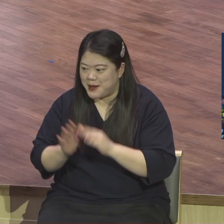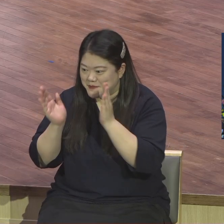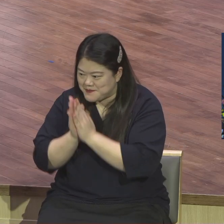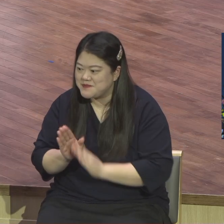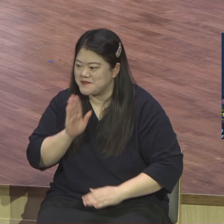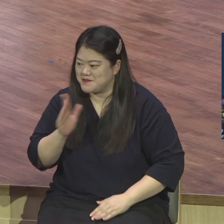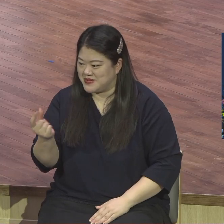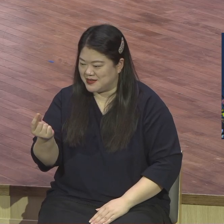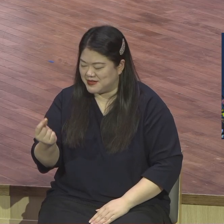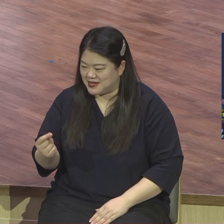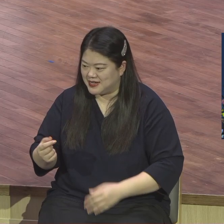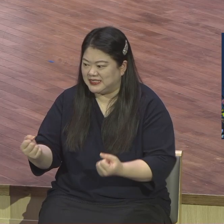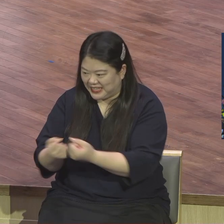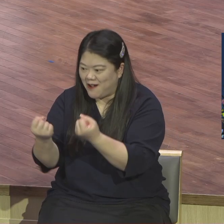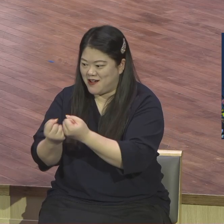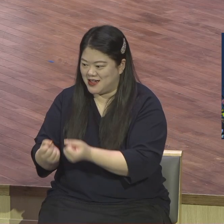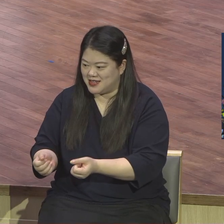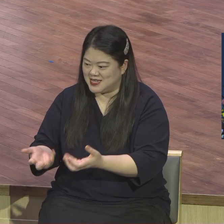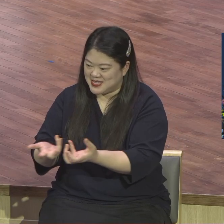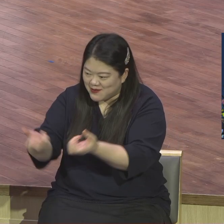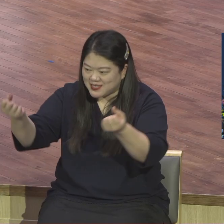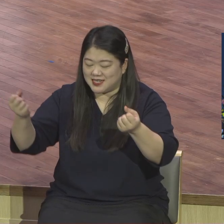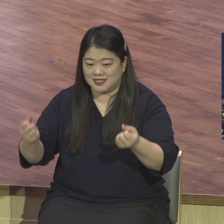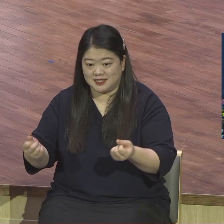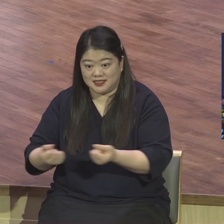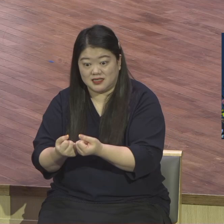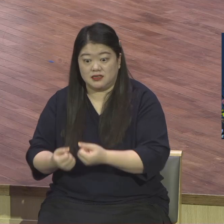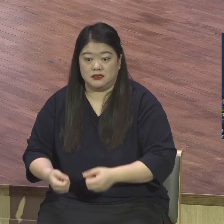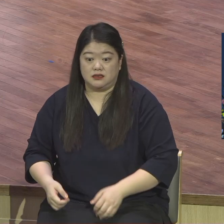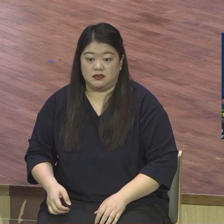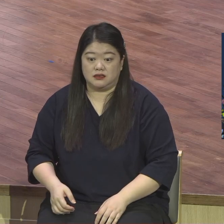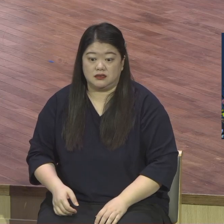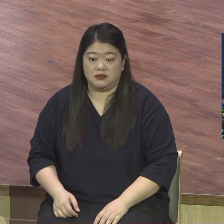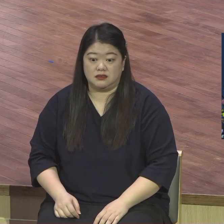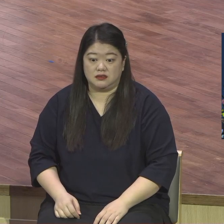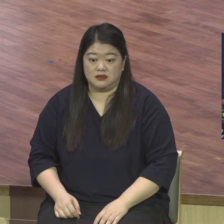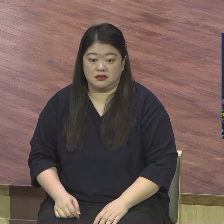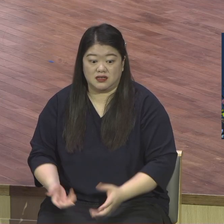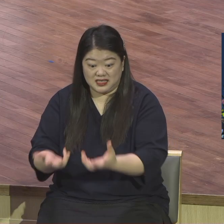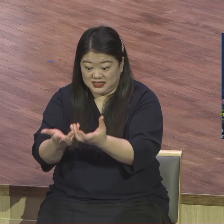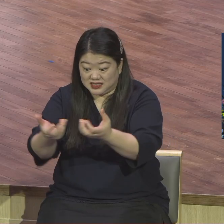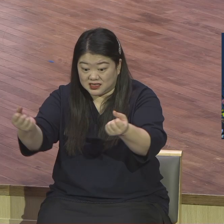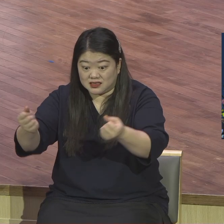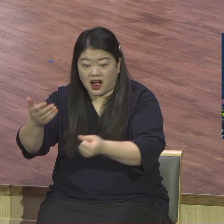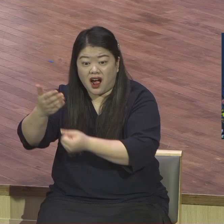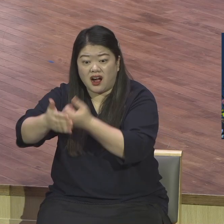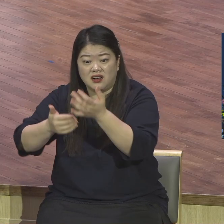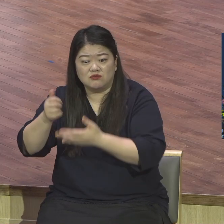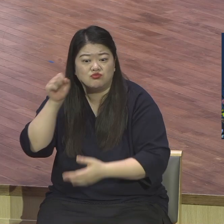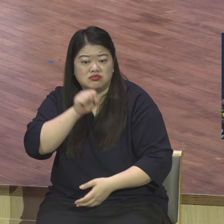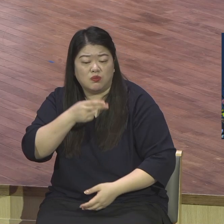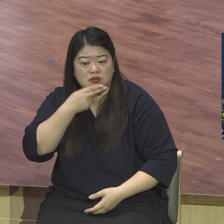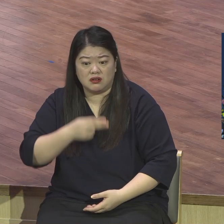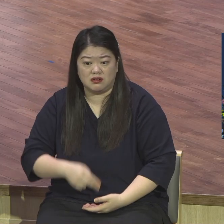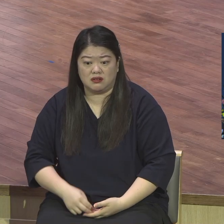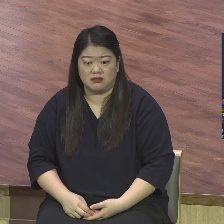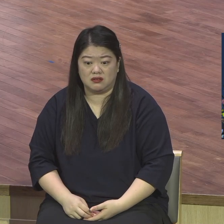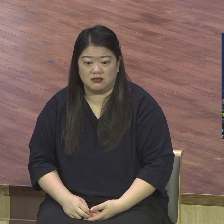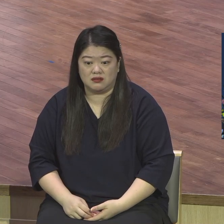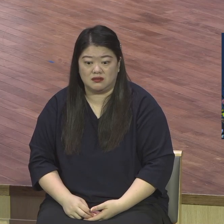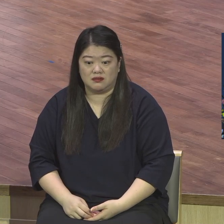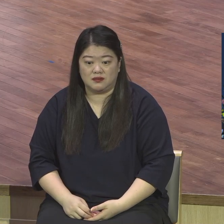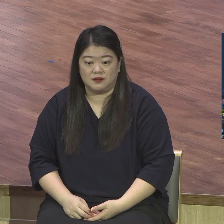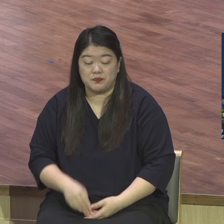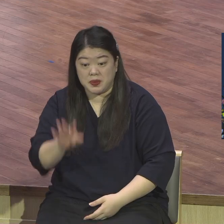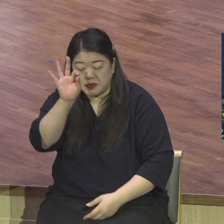그러니까 막 교당 교권 뭐 찢어지고 나눠지고 완전히 막 콩가루 집안이에요. 천주교가